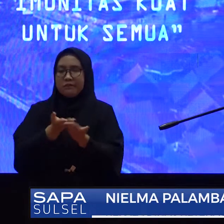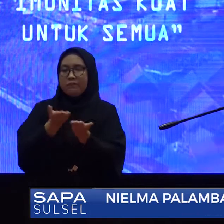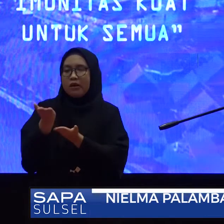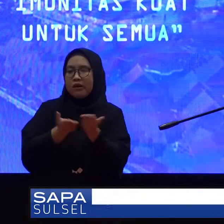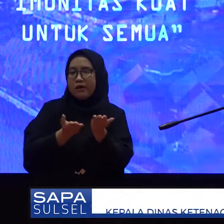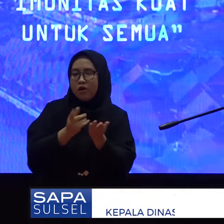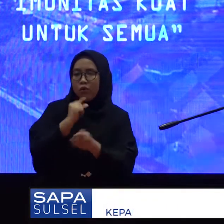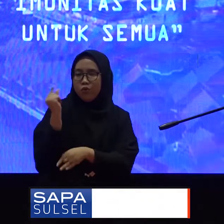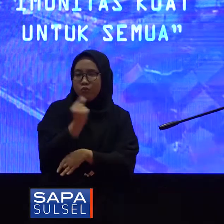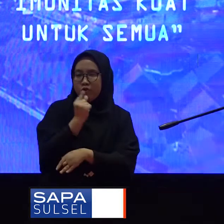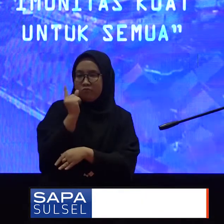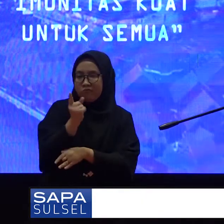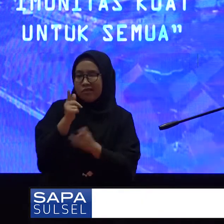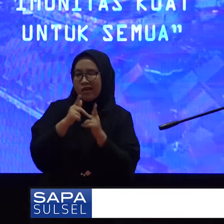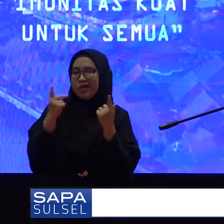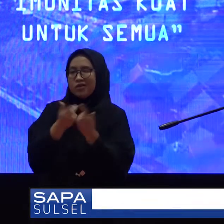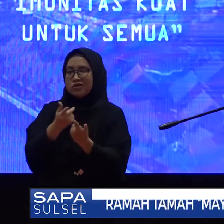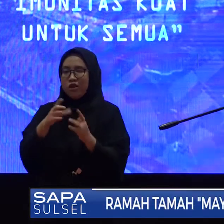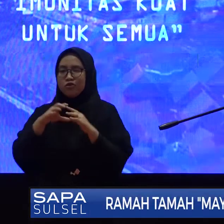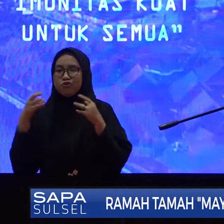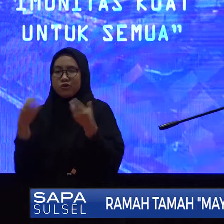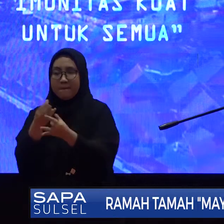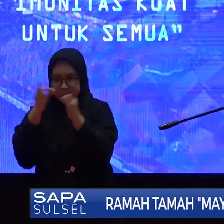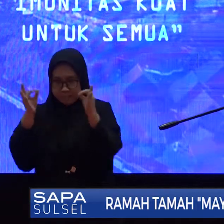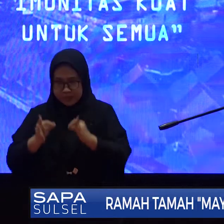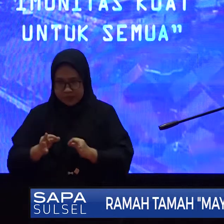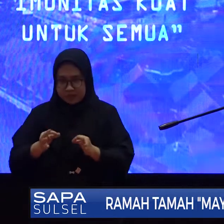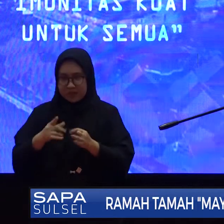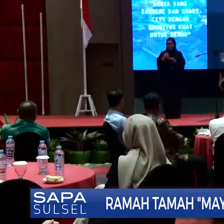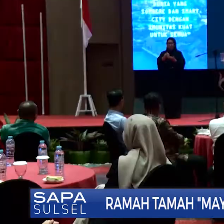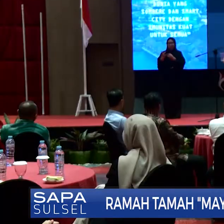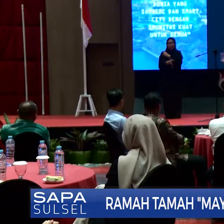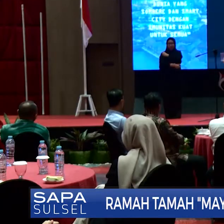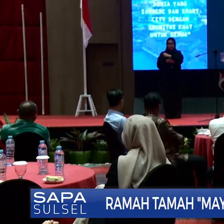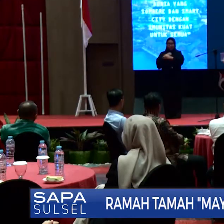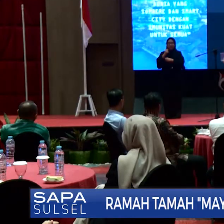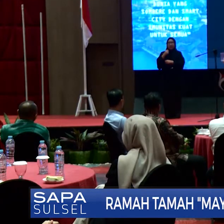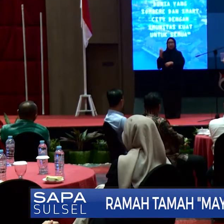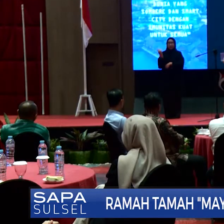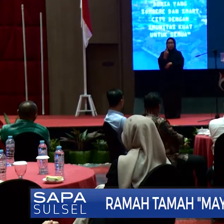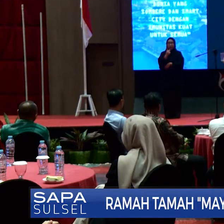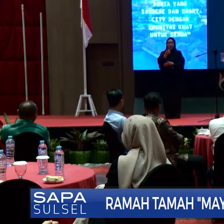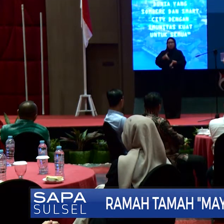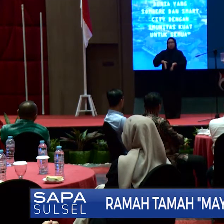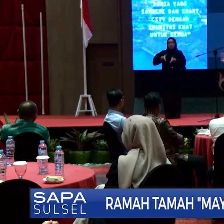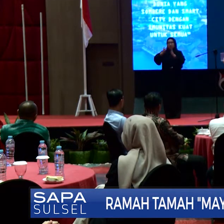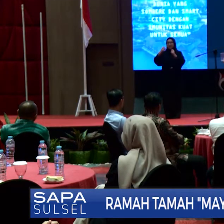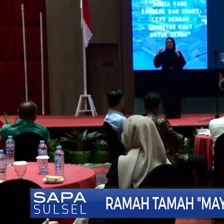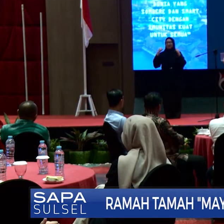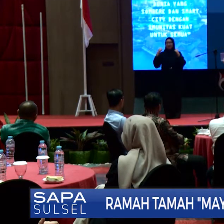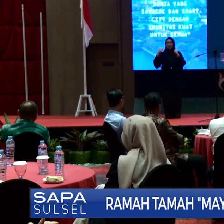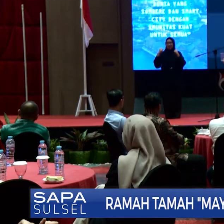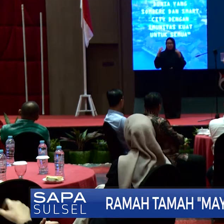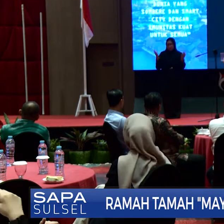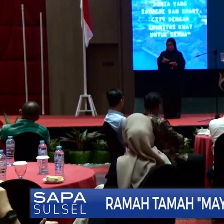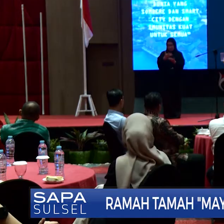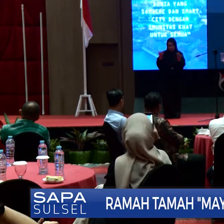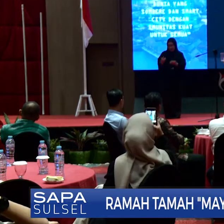publik kelas dunia bersih dari indikasi korupsi yang kedua adalah rekonstruksi kesehatan